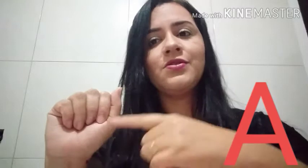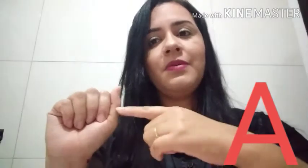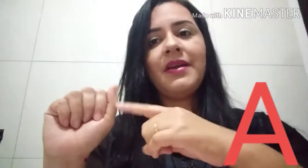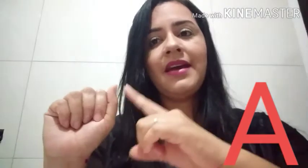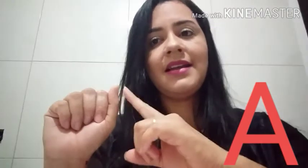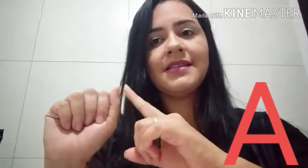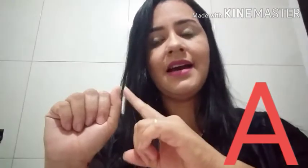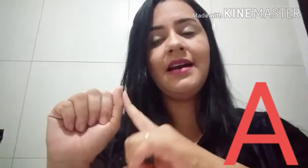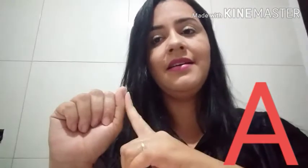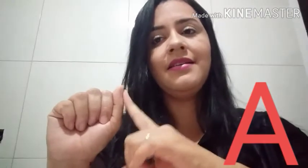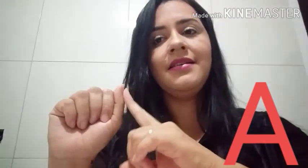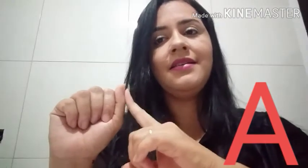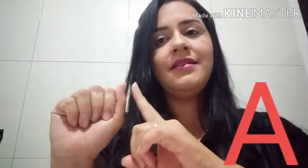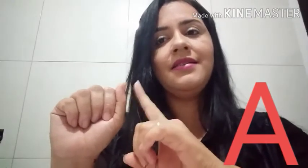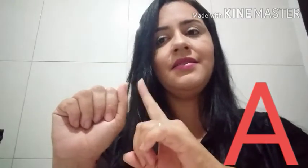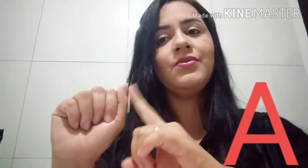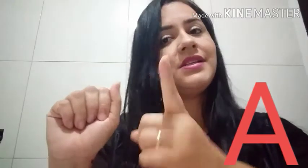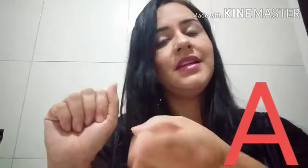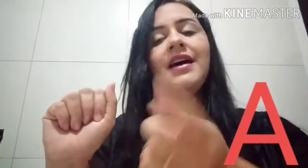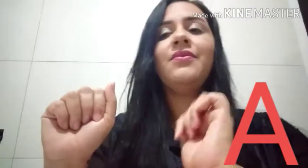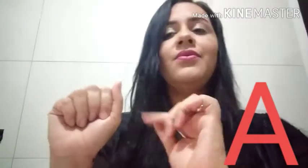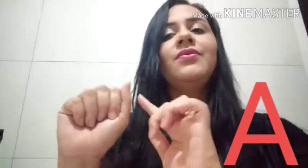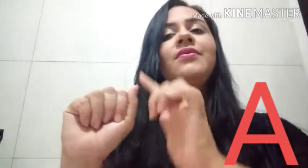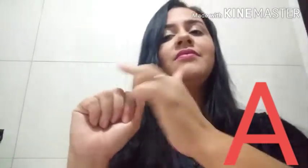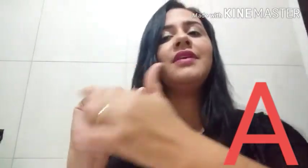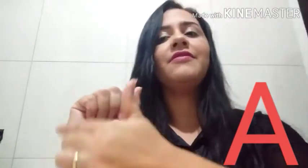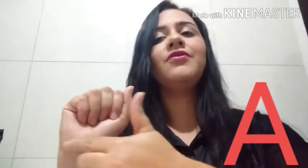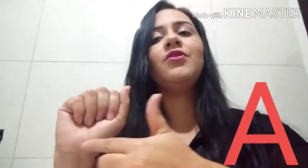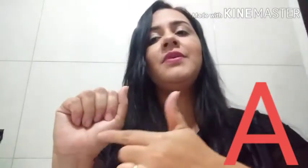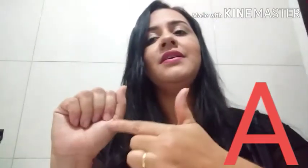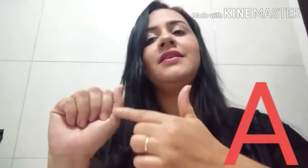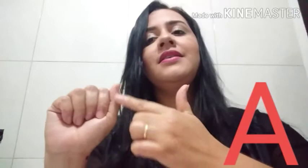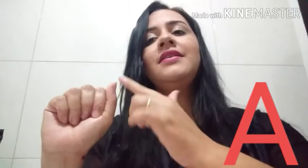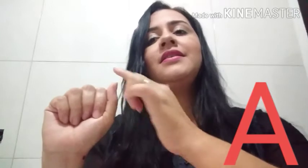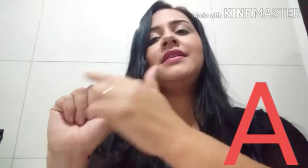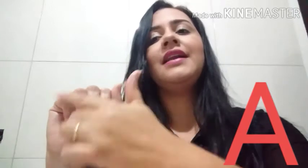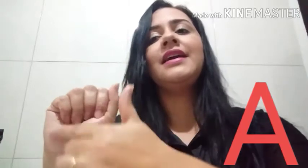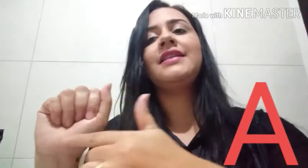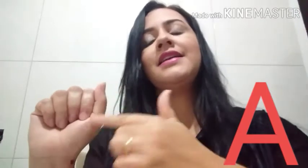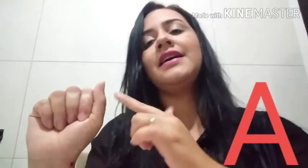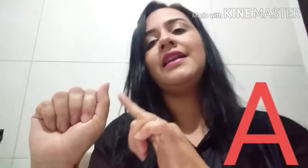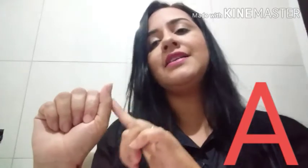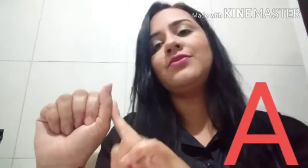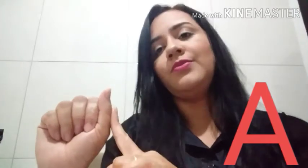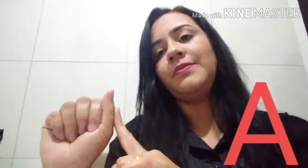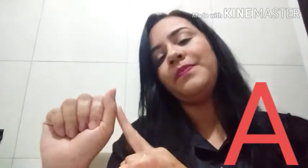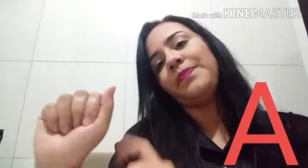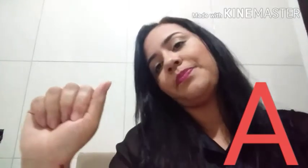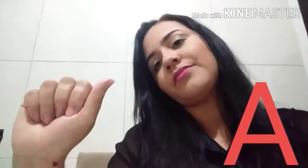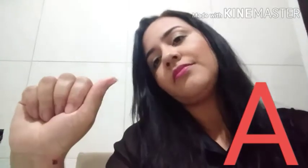para realizar o sinal ou a forma da letra, né, que ela assume.